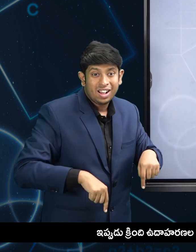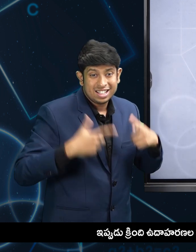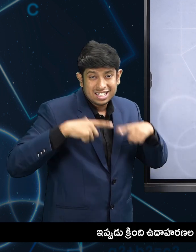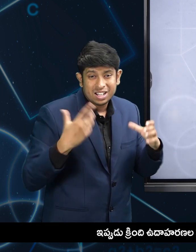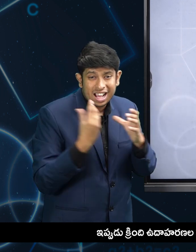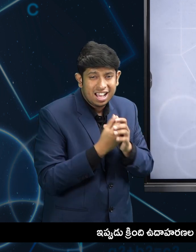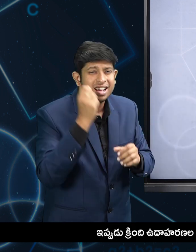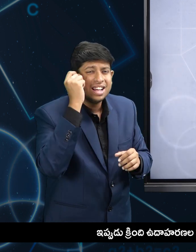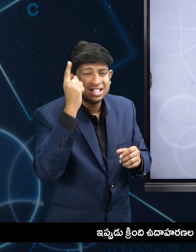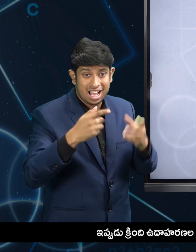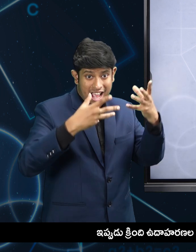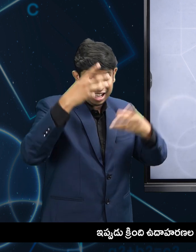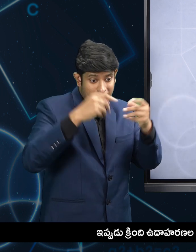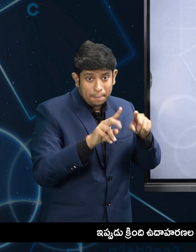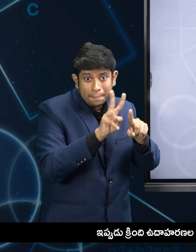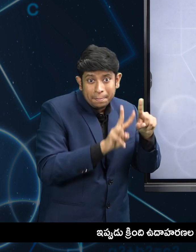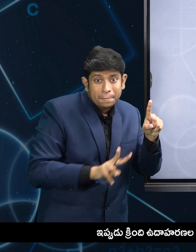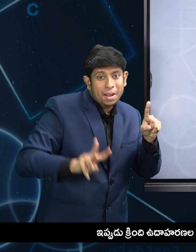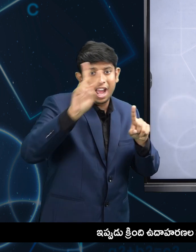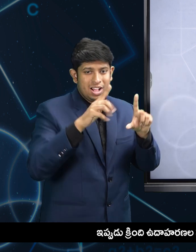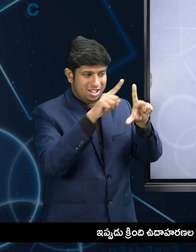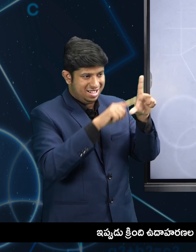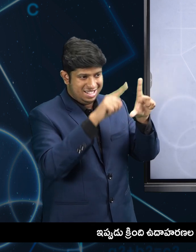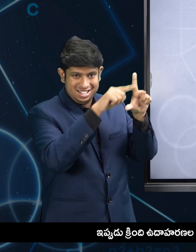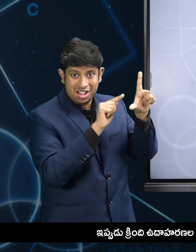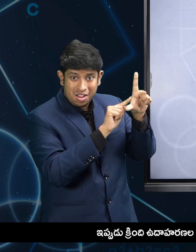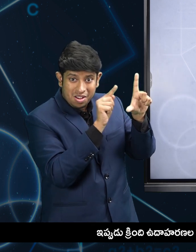ఇప్పుడు క్రింది ఉదాహరణల నుండి త్రికోణమితి కోణం యొక్క విలువల